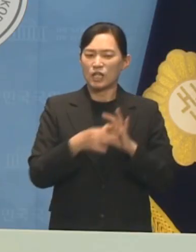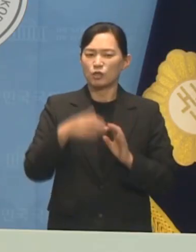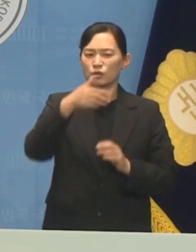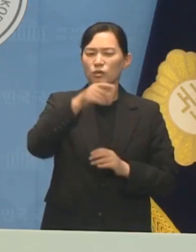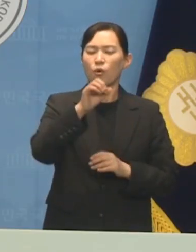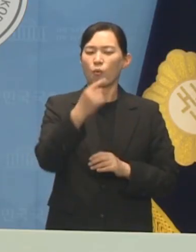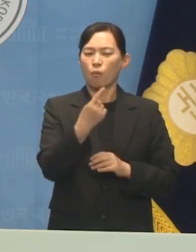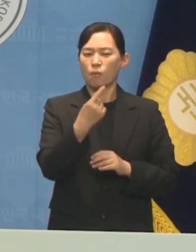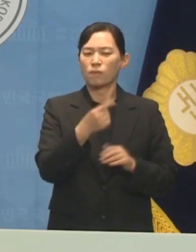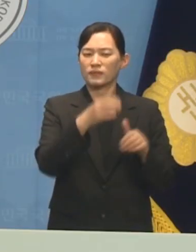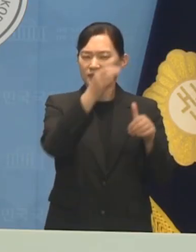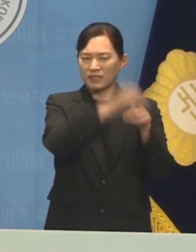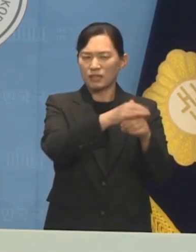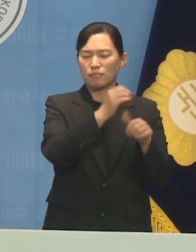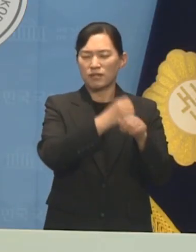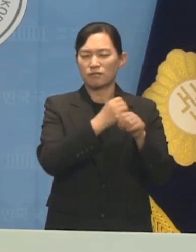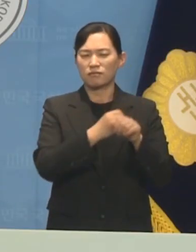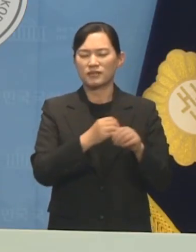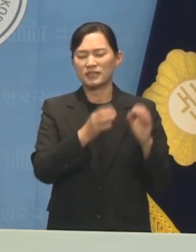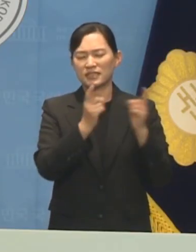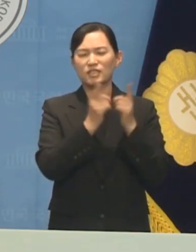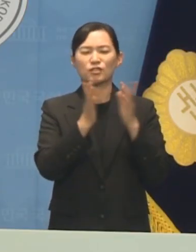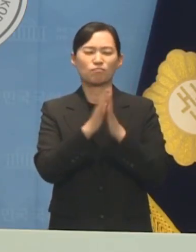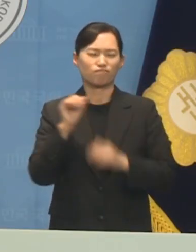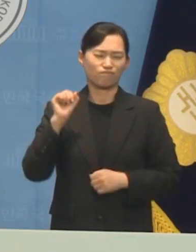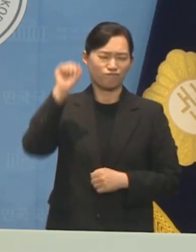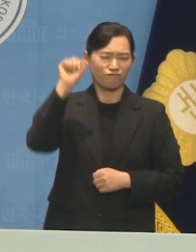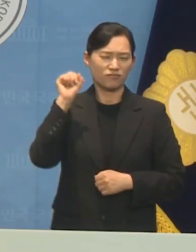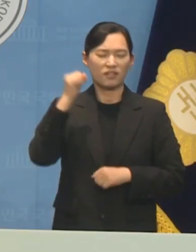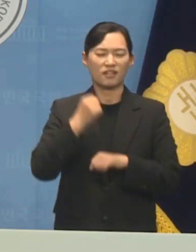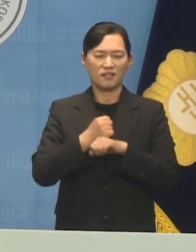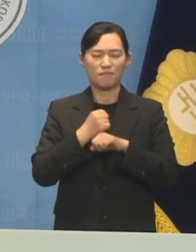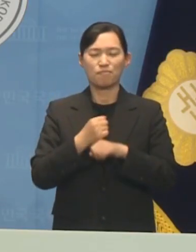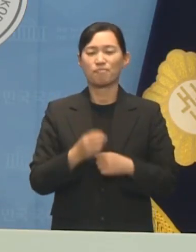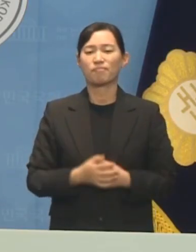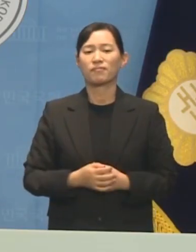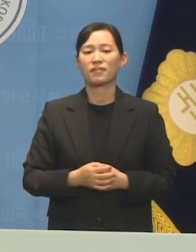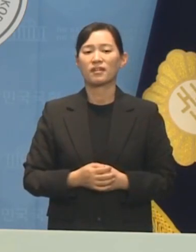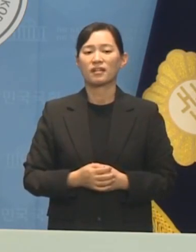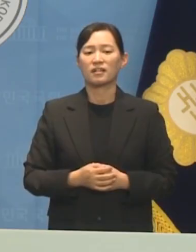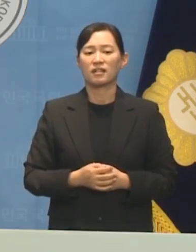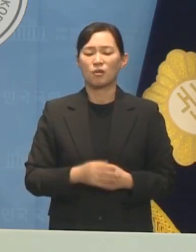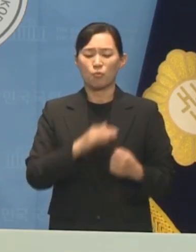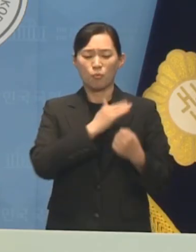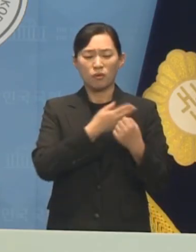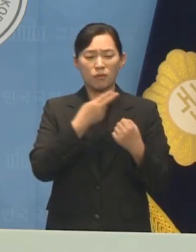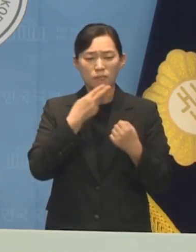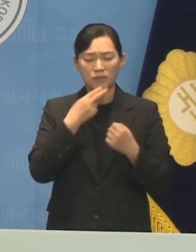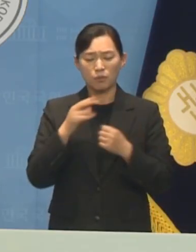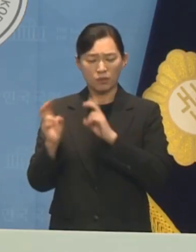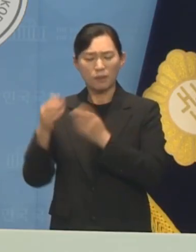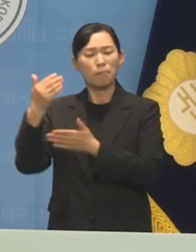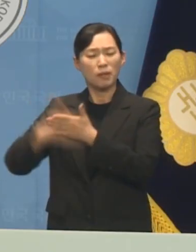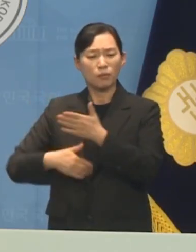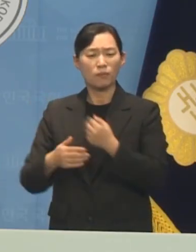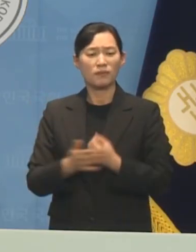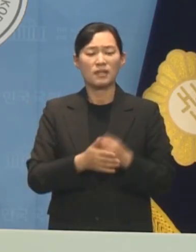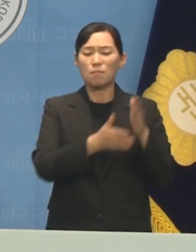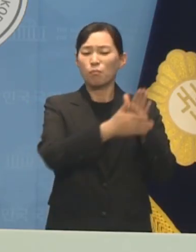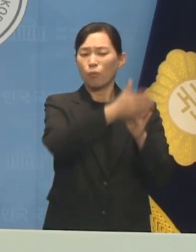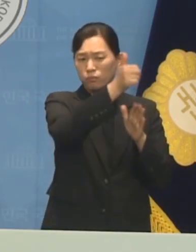책임지라고 얘기할 겁니다. 직접적인 투쟁의 수위를 더 높일 수도 있습니다. 실권 없는 자회사는 빠지고